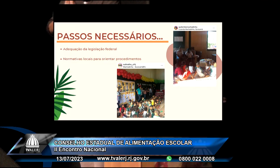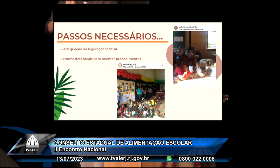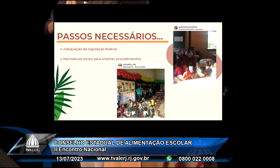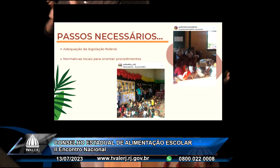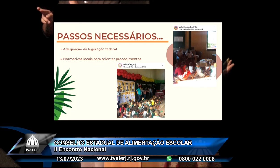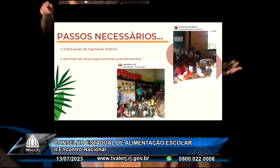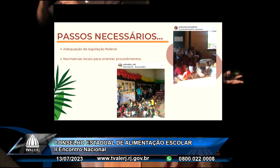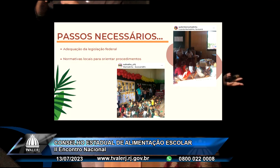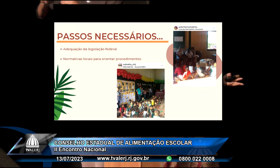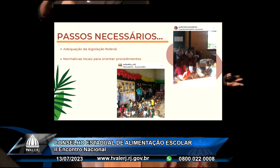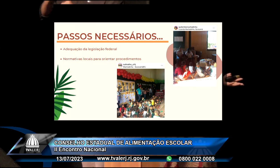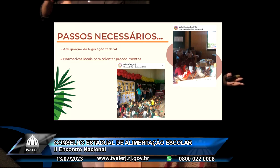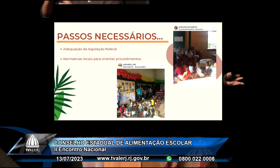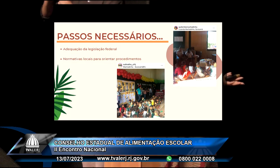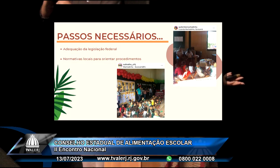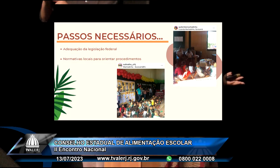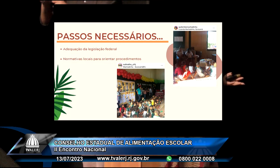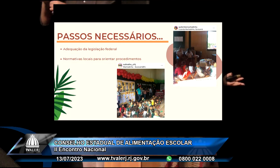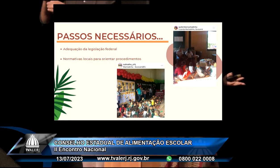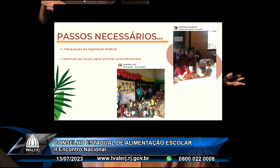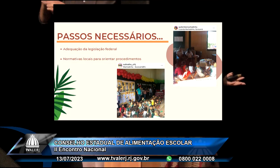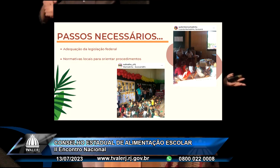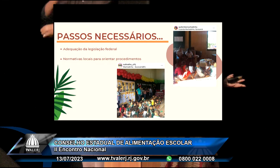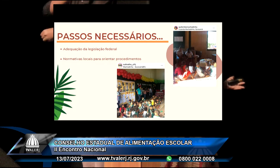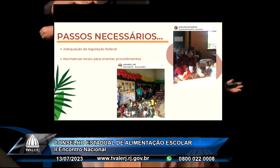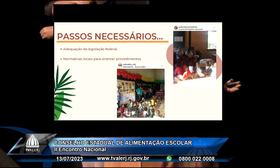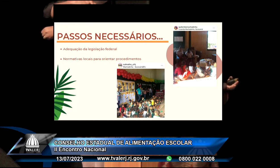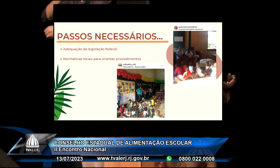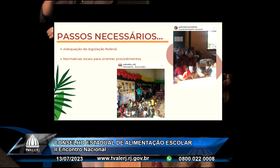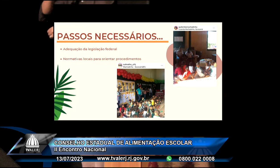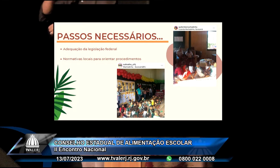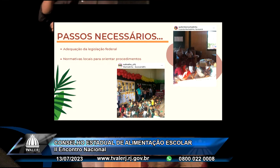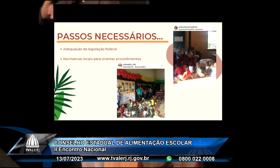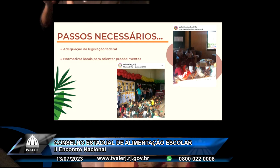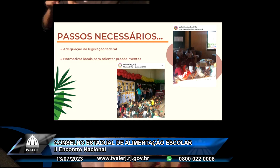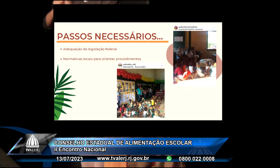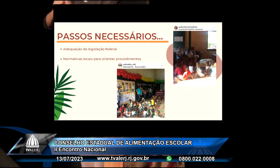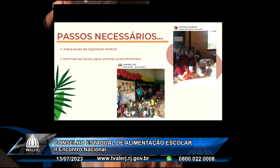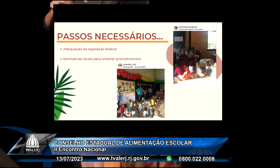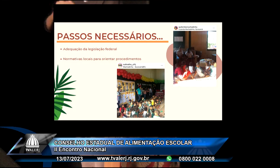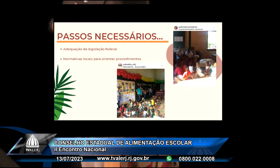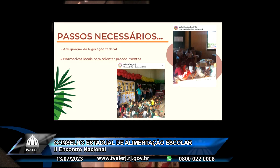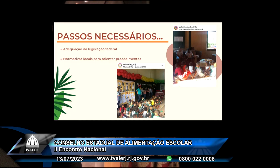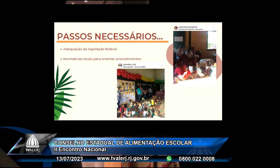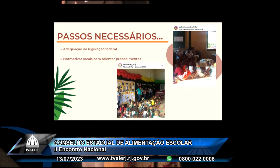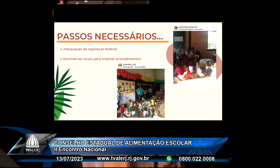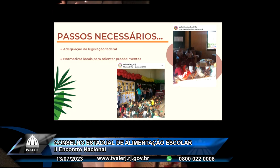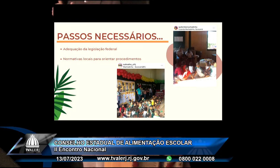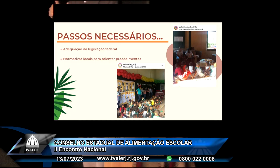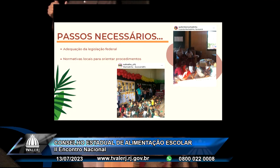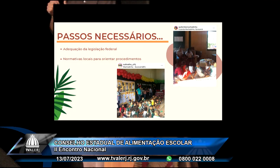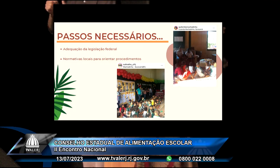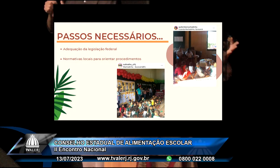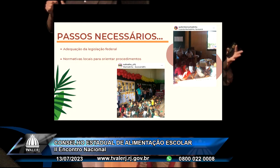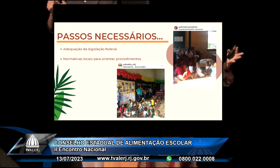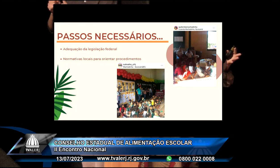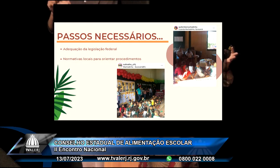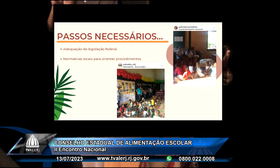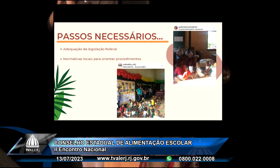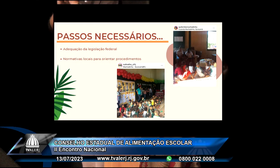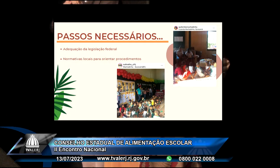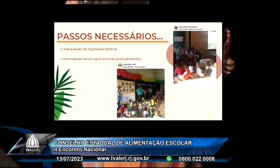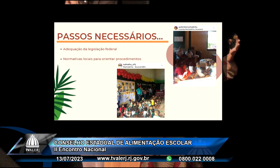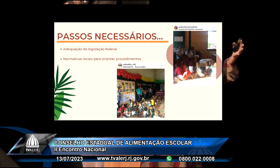município né pensar em normativas locais para orientar procedimentos né que